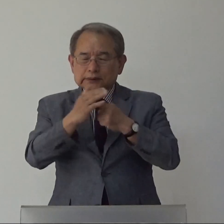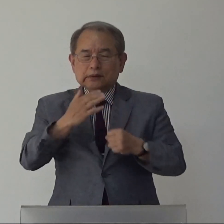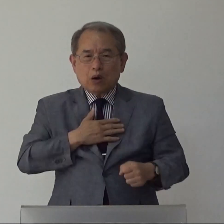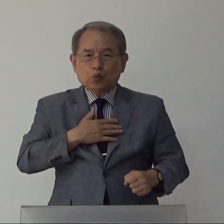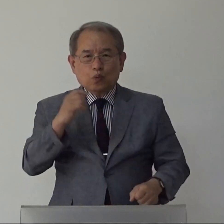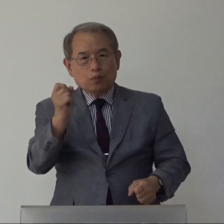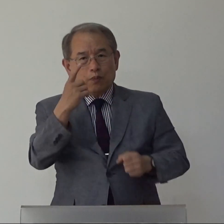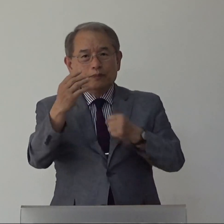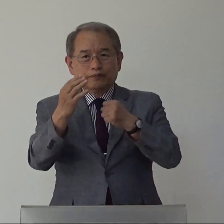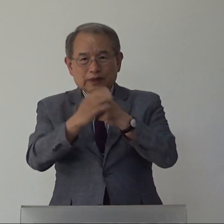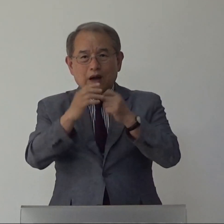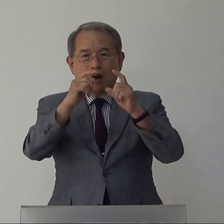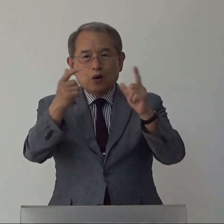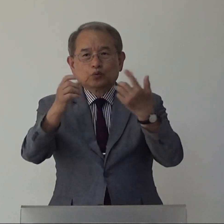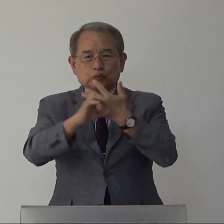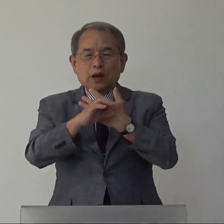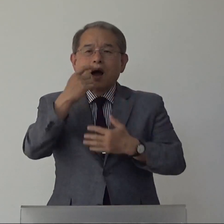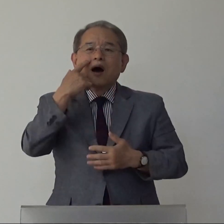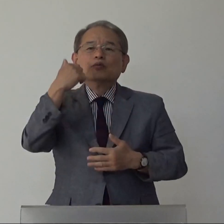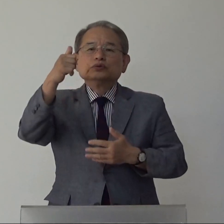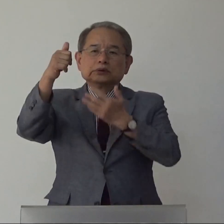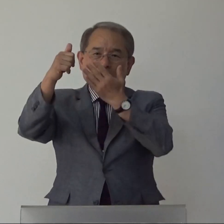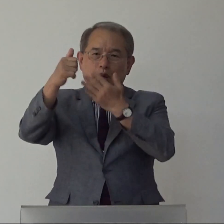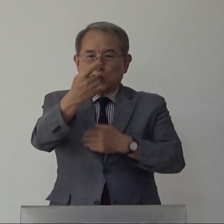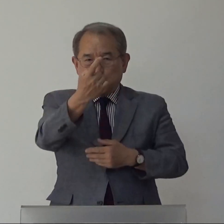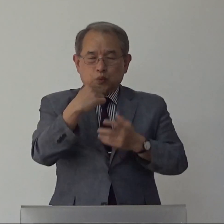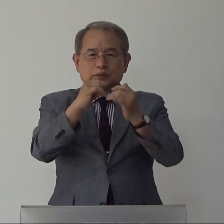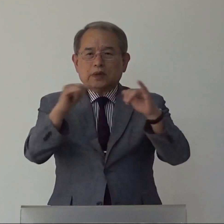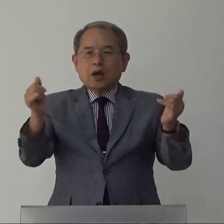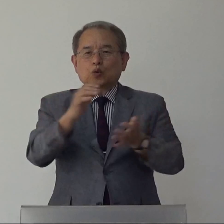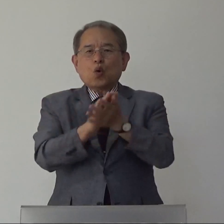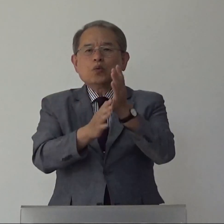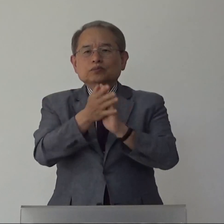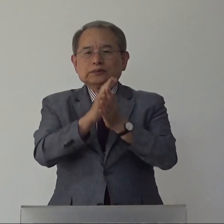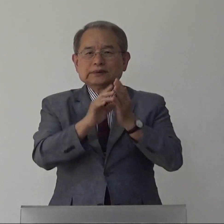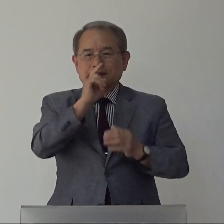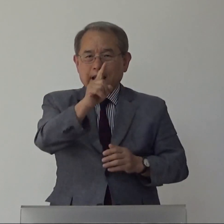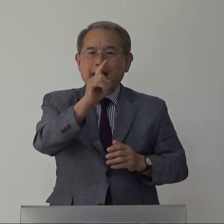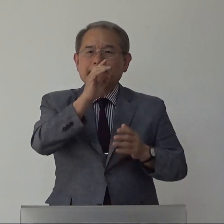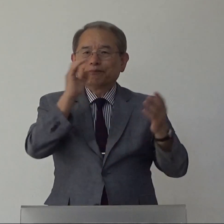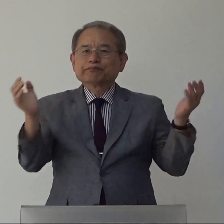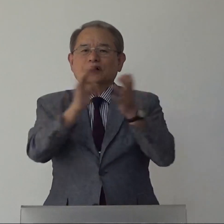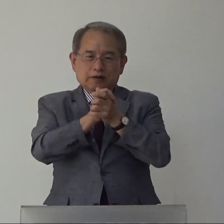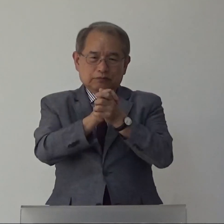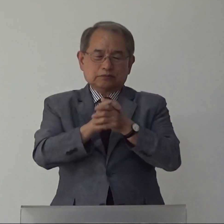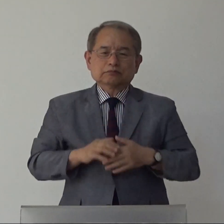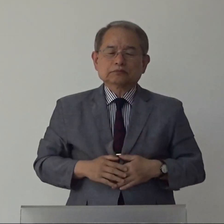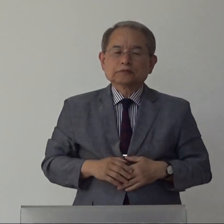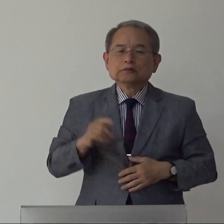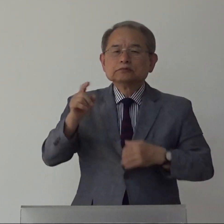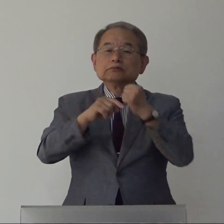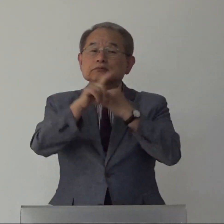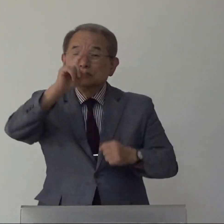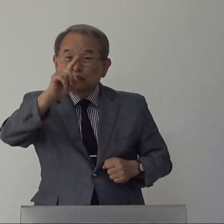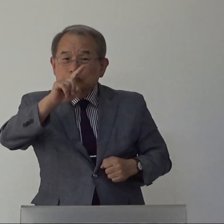이르시되 내가 곧 길이요 진리요 생명이니 나로 말미암지 않고는 아버지께로 올